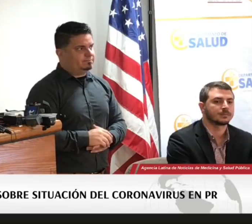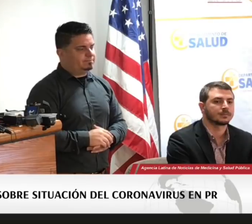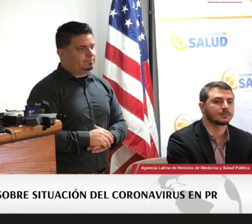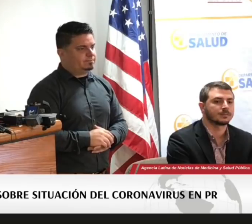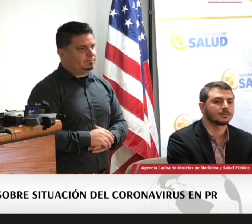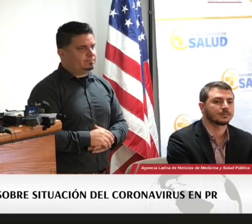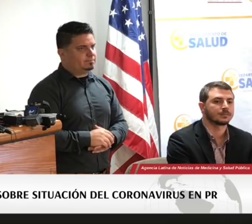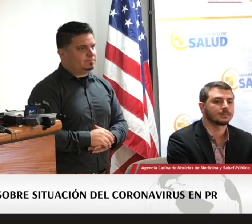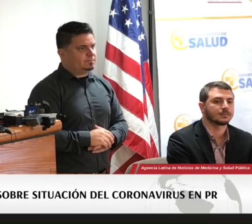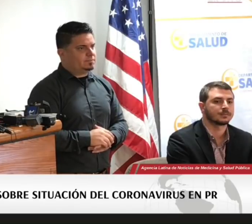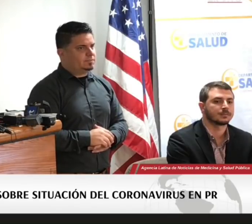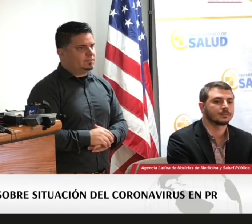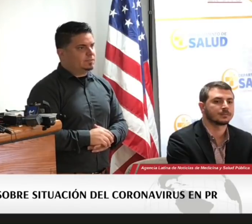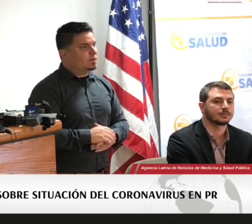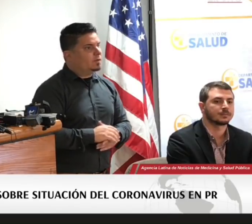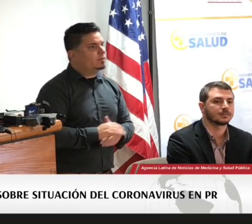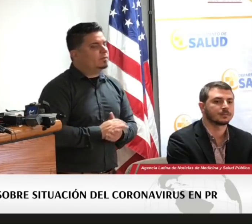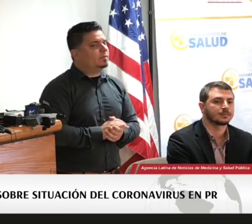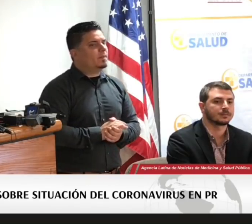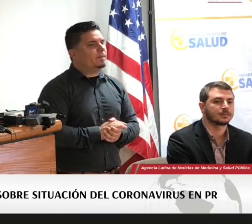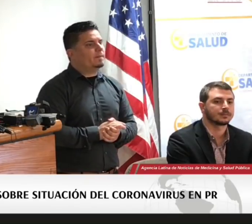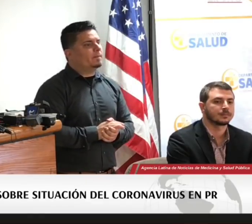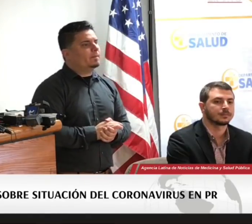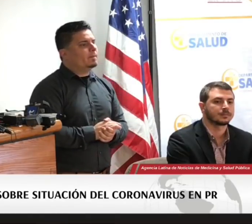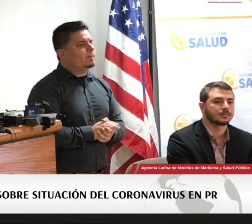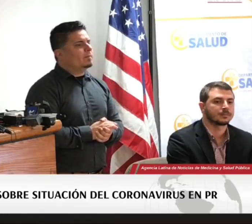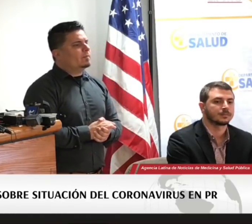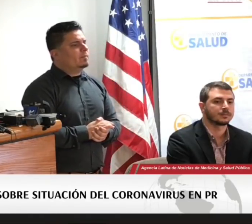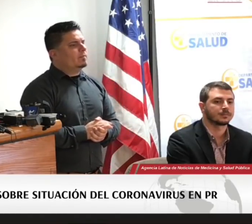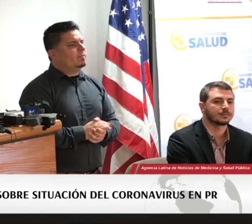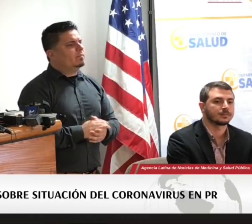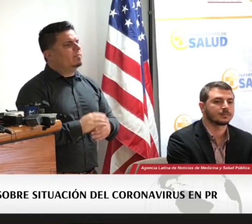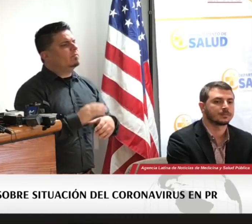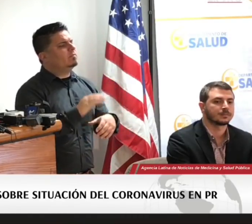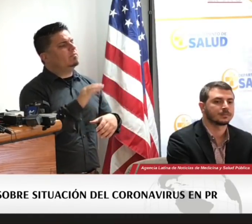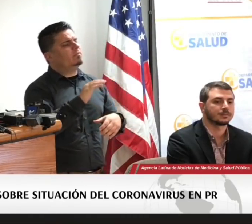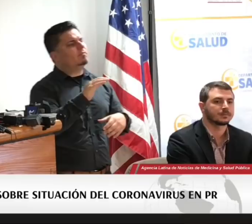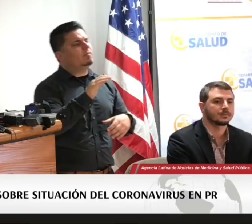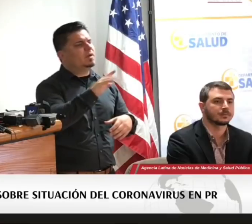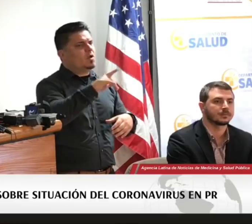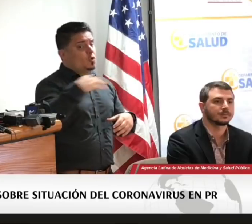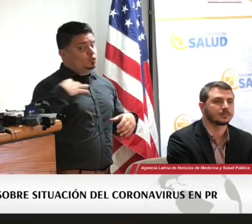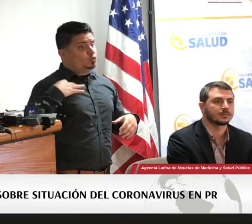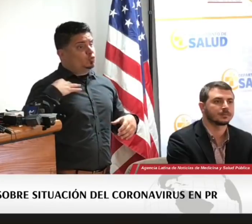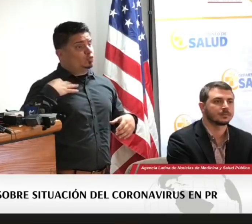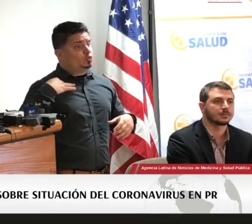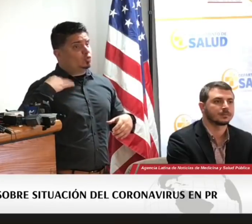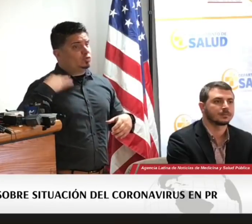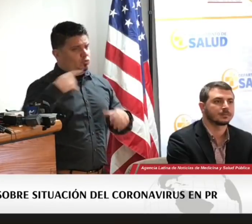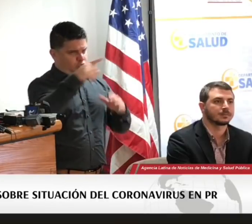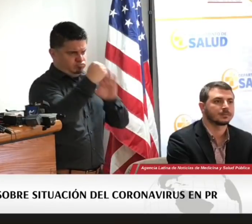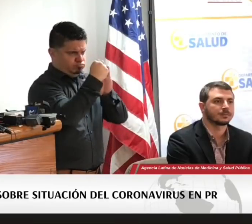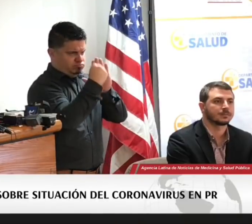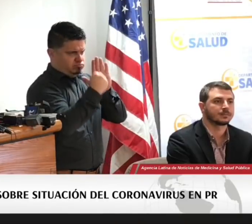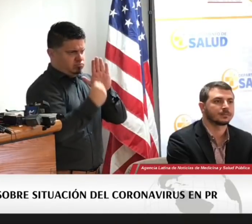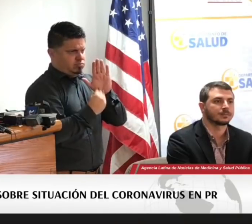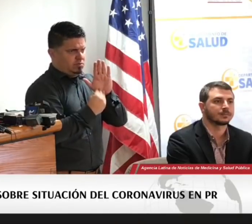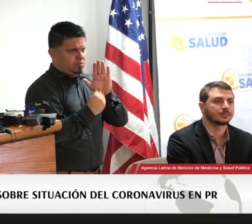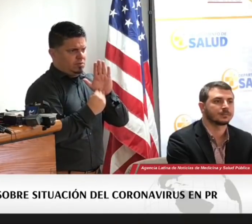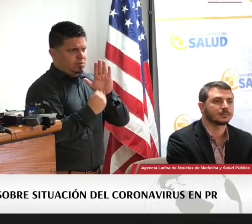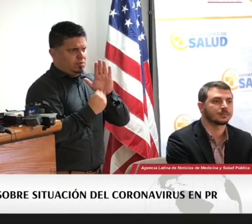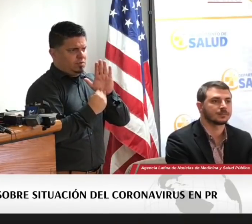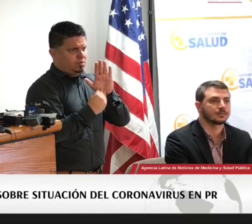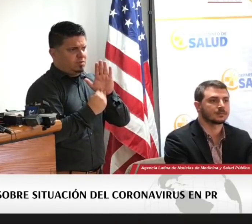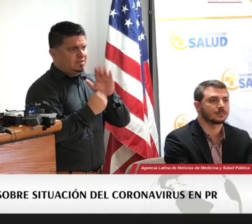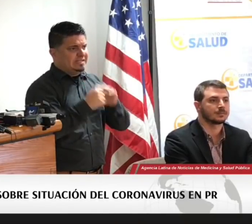Okay. Las certificaciones para alguna solicitud que estén los ciudadanos llenando, que tengan que